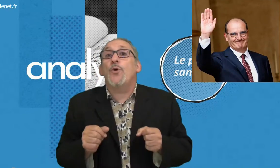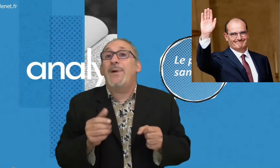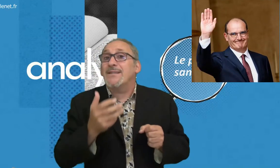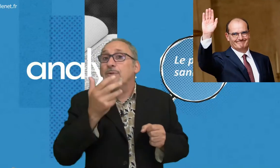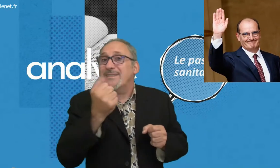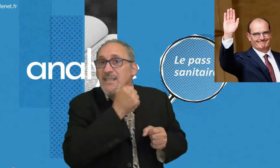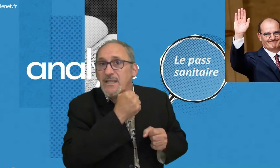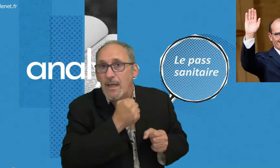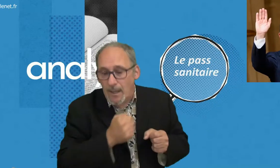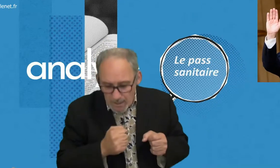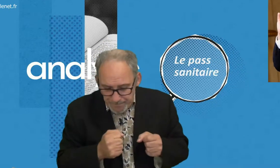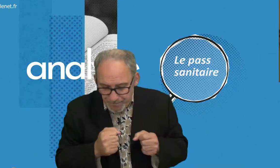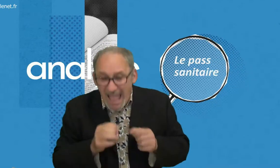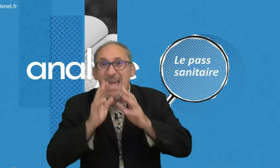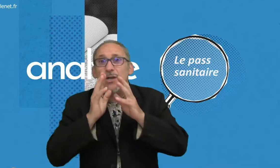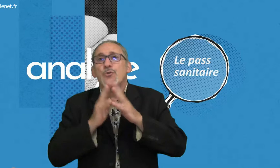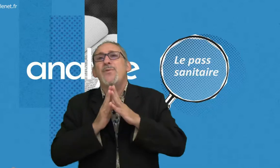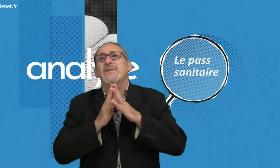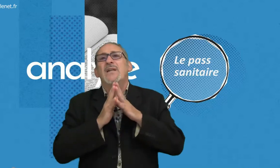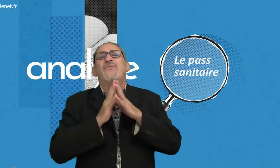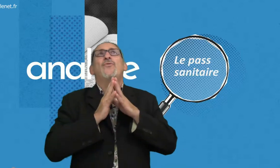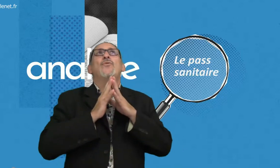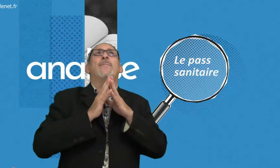le pass sanitaire, je pense qu'il faut